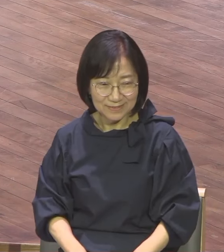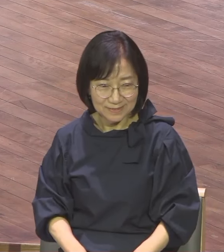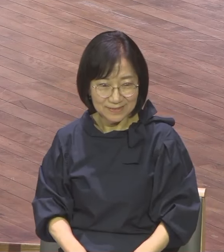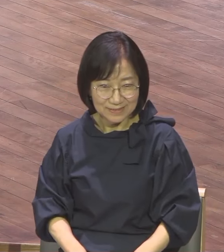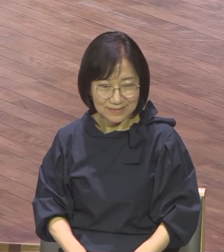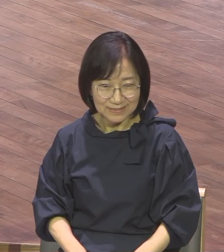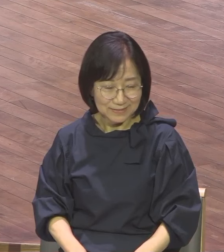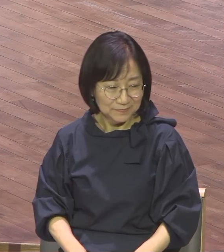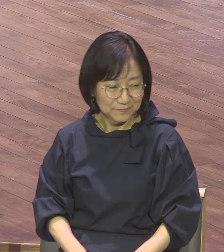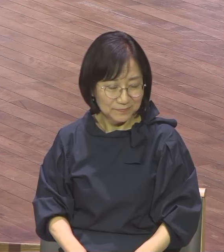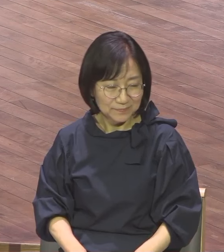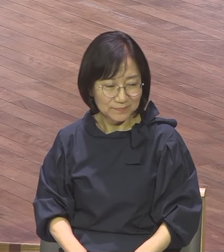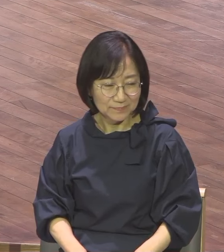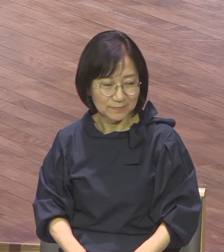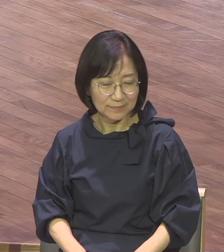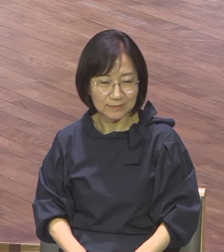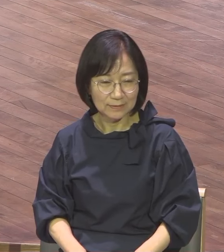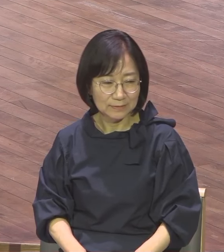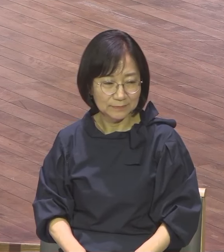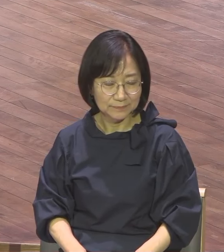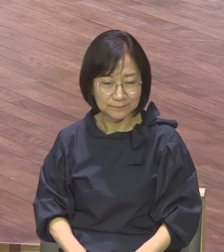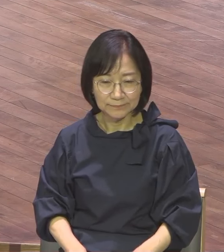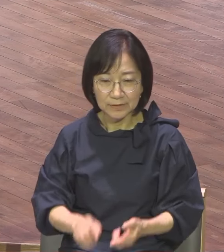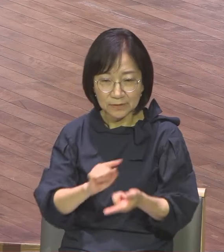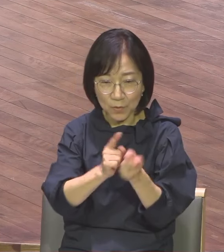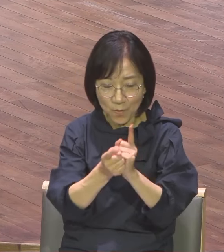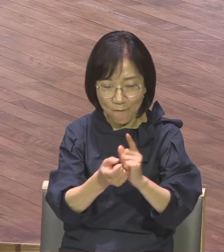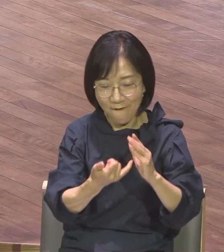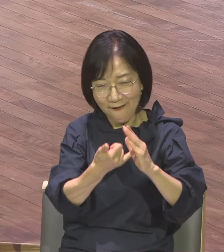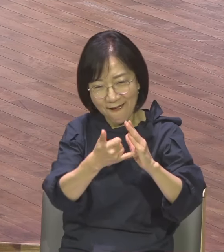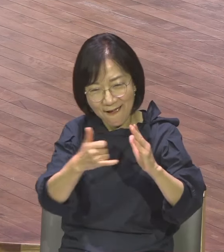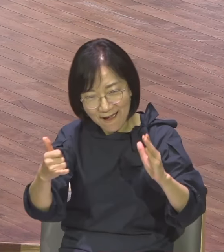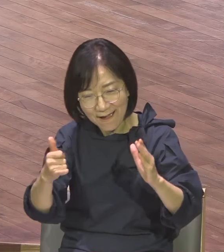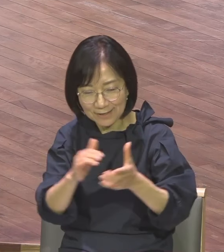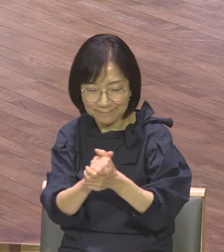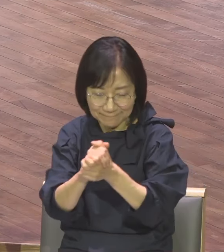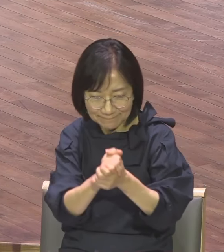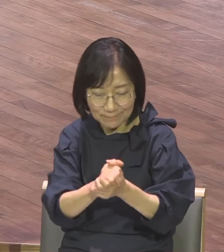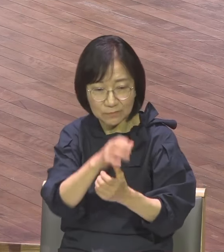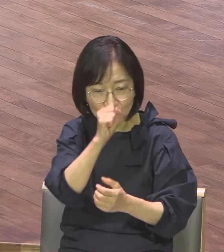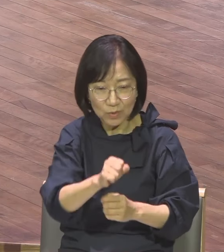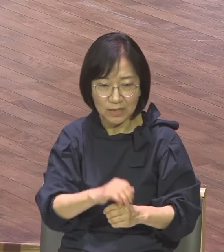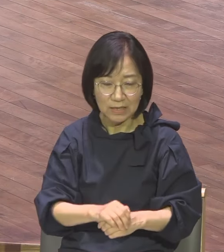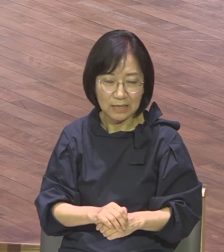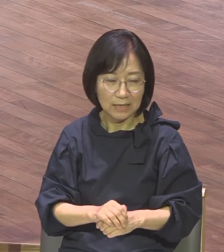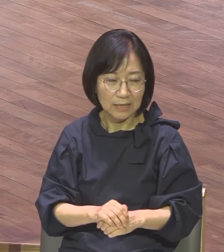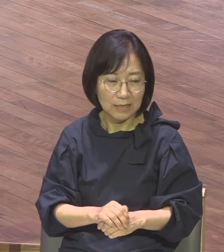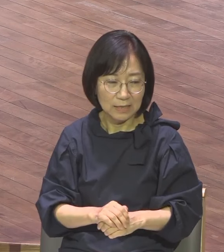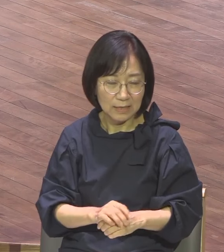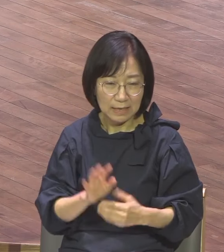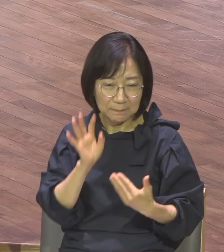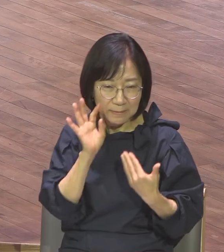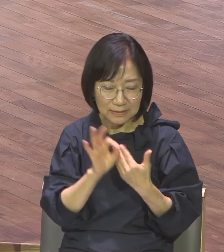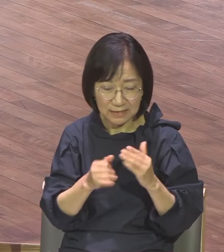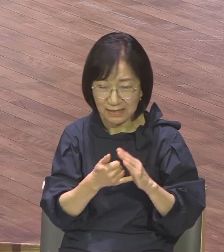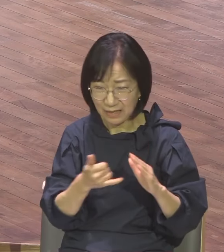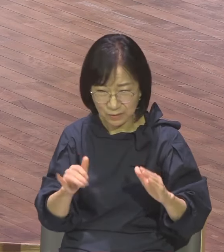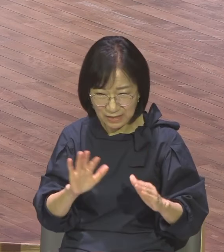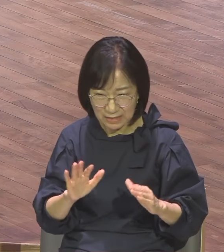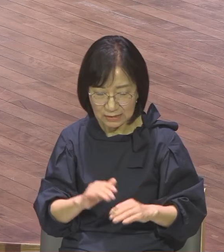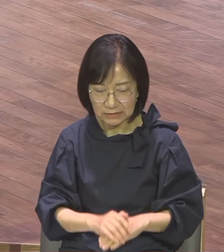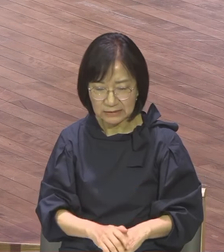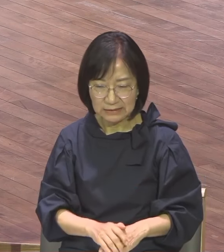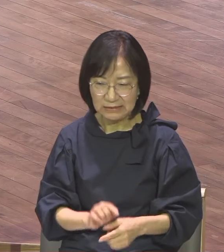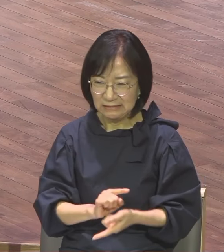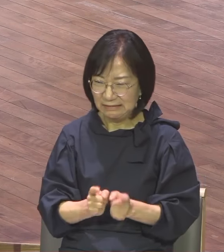되어야 무슨 그 다음에 뭘 하지? 영적 가족이 안 되고 뭘 합니까? 가족이 안 되면요 막 시기하고 막